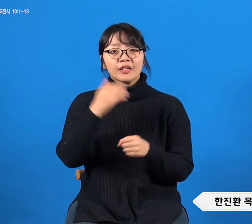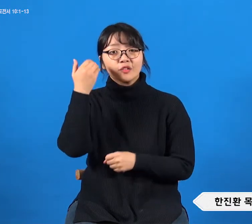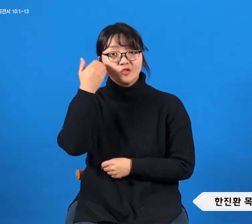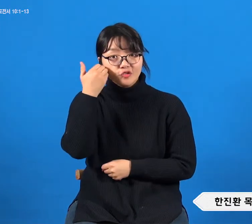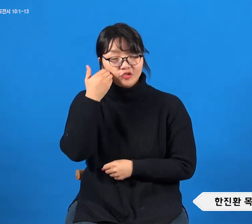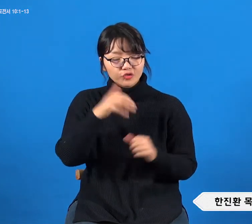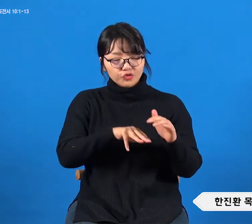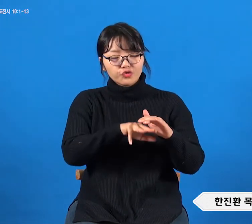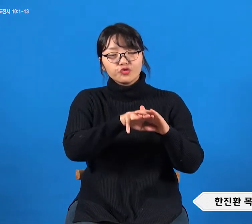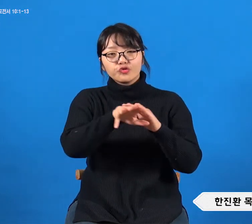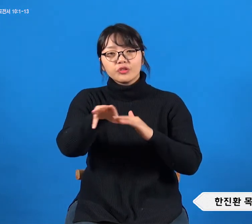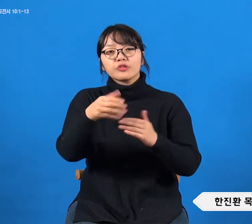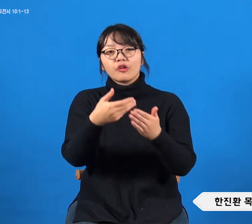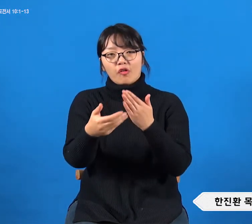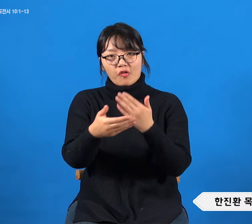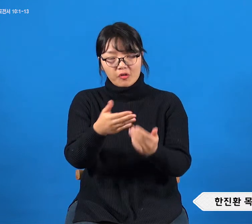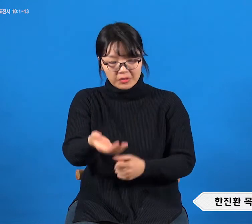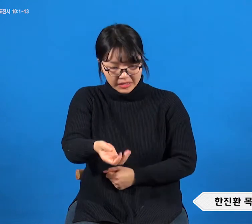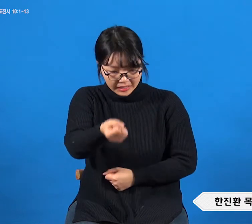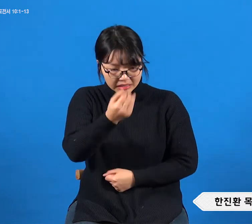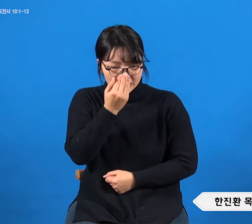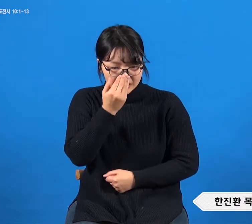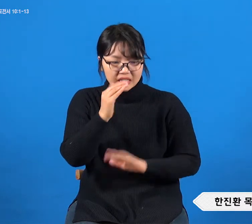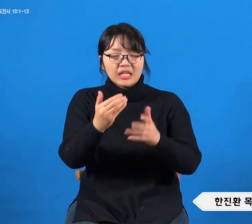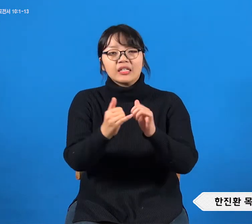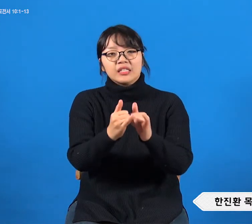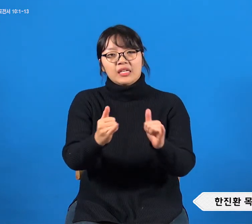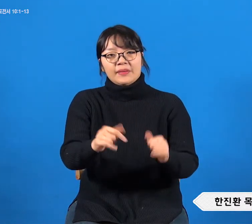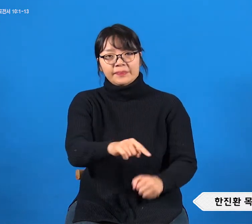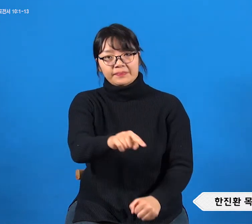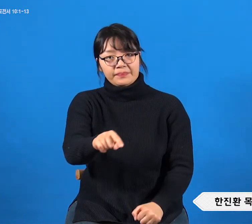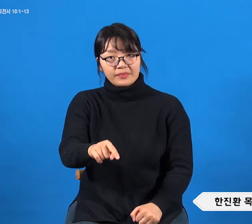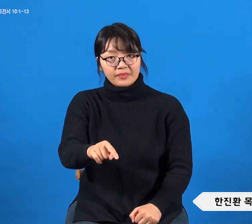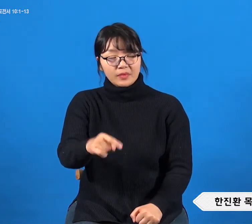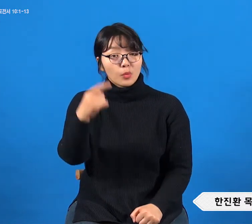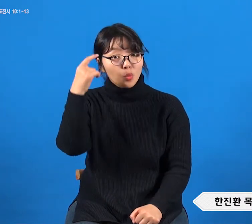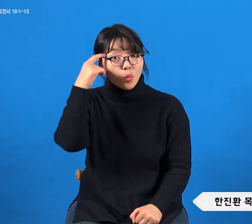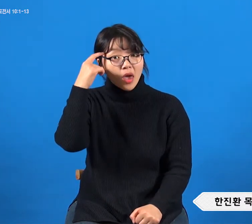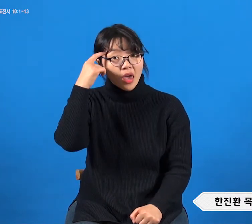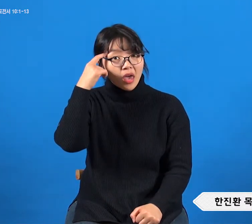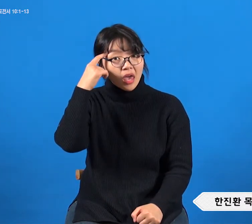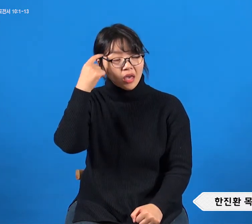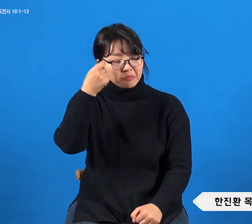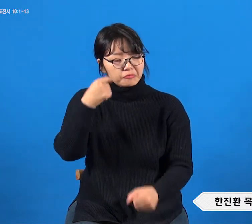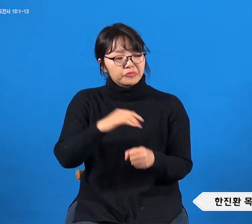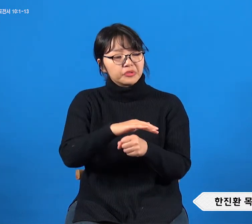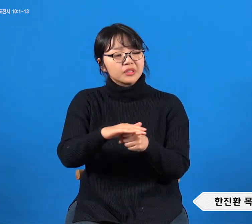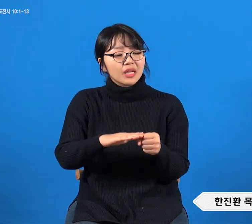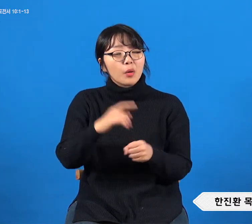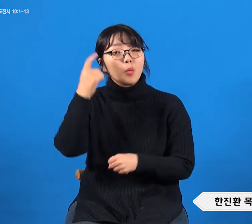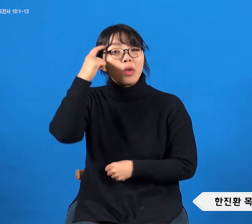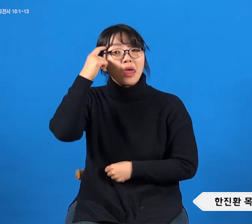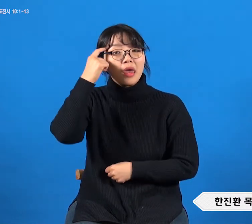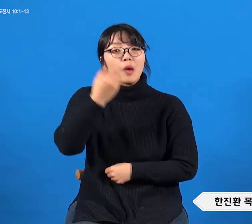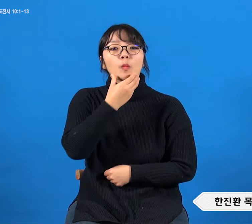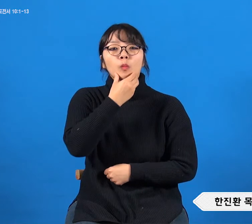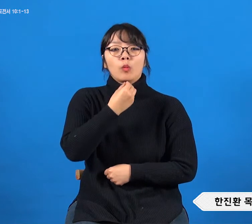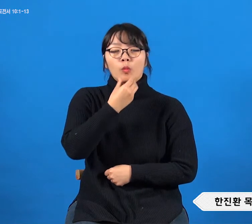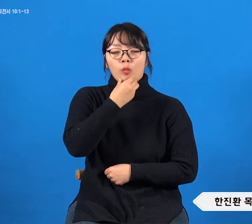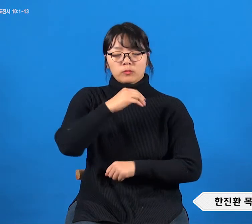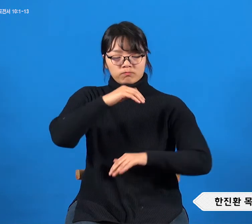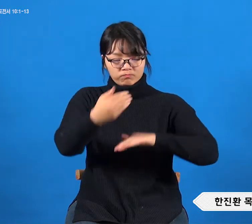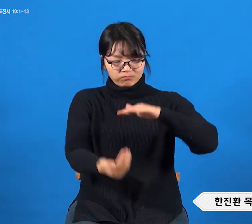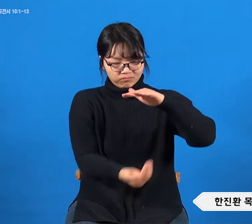이스라엘 백성들입니다. 왜냐하면 그들은 축복의 최고 정점을 경험해놓고